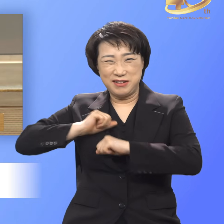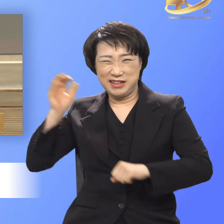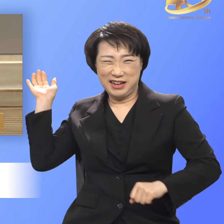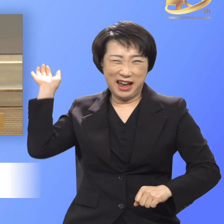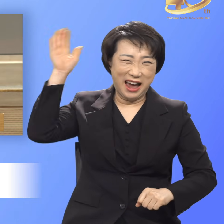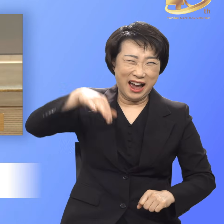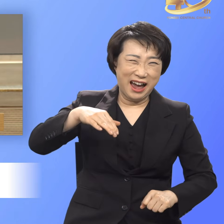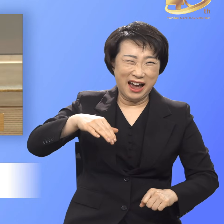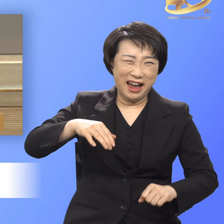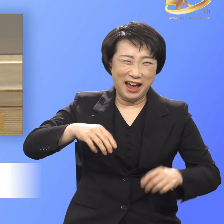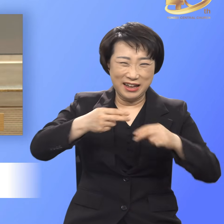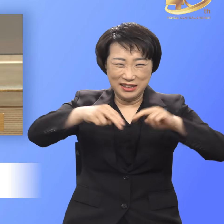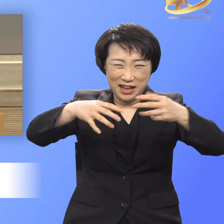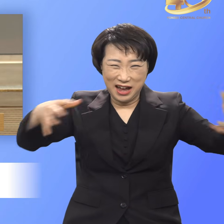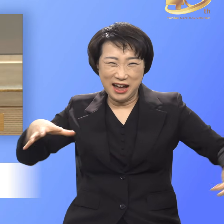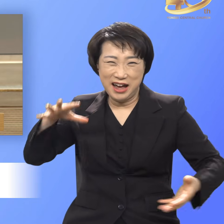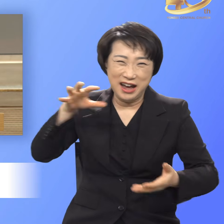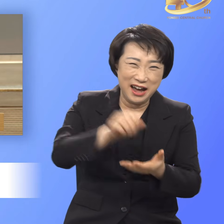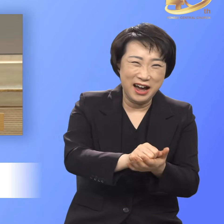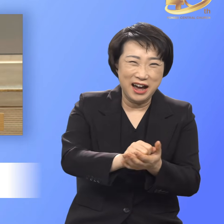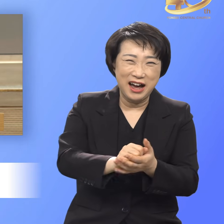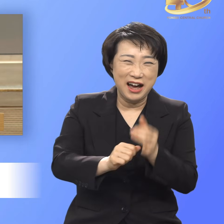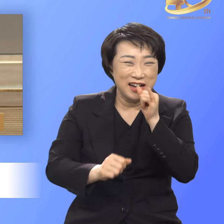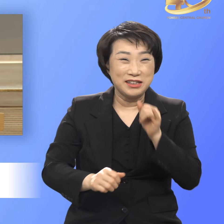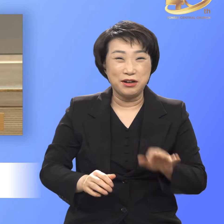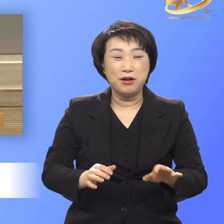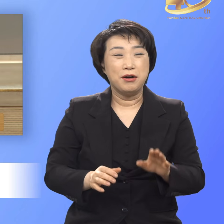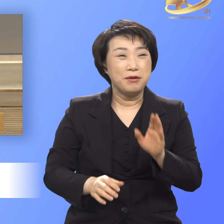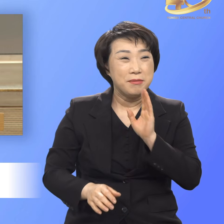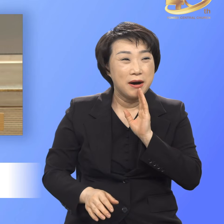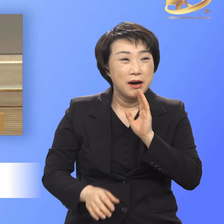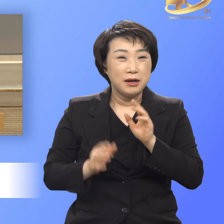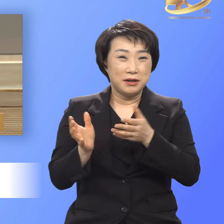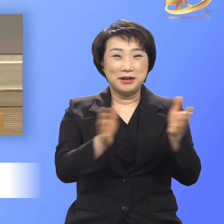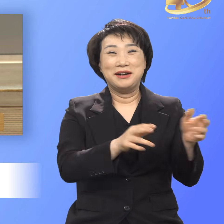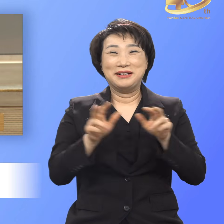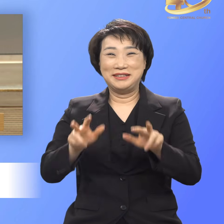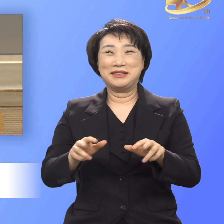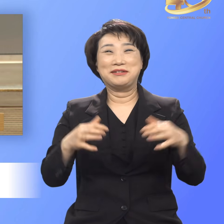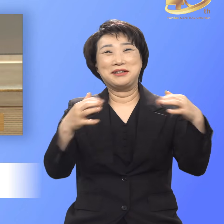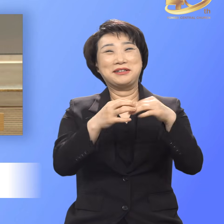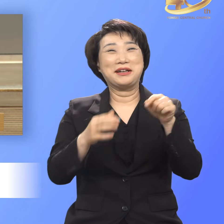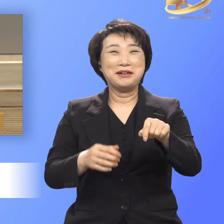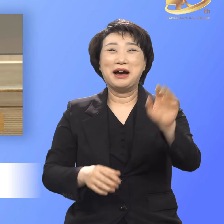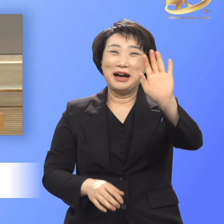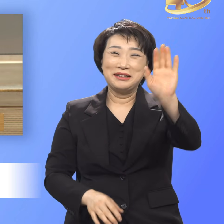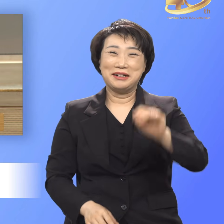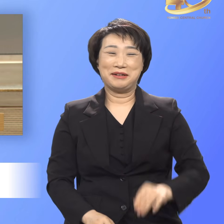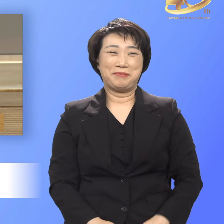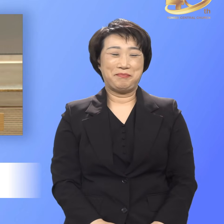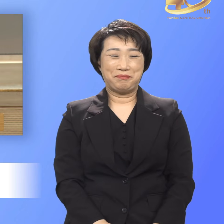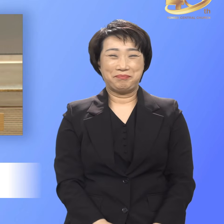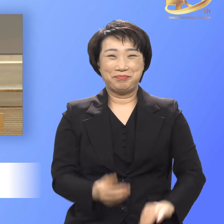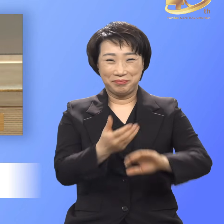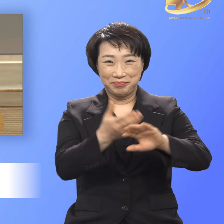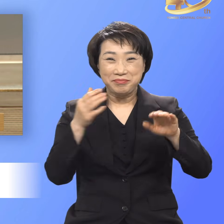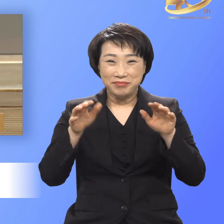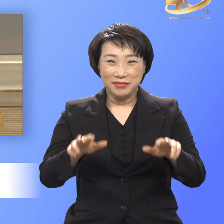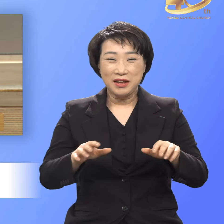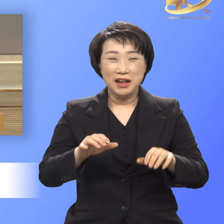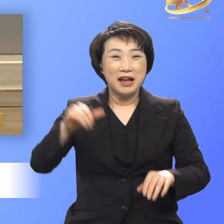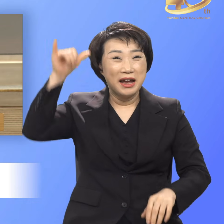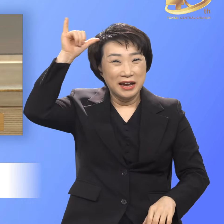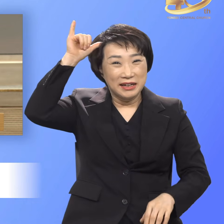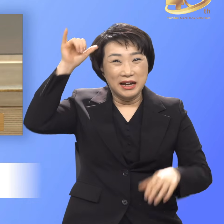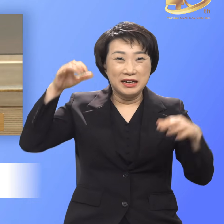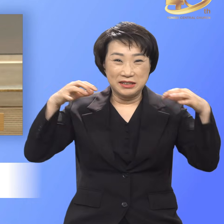성을 점령하고 그런 전쟁이죠. 지금은 그런 전쟁이 필요 없이 이제